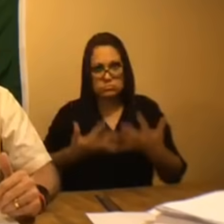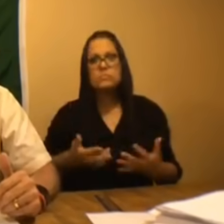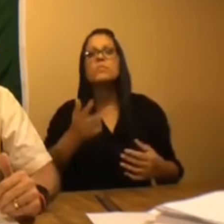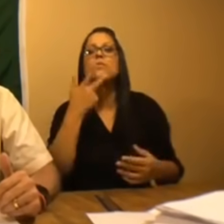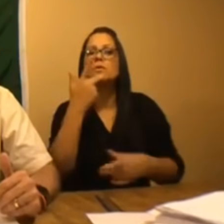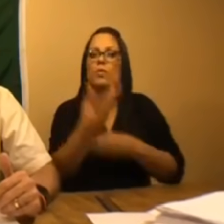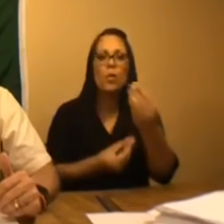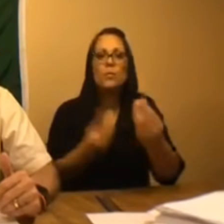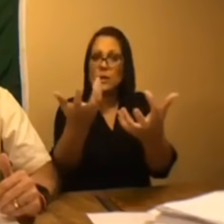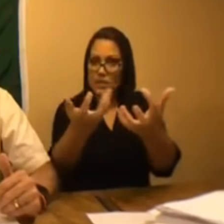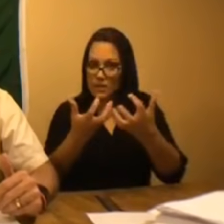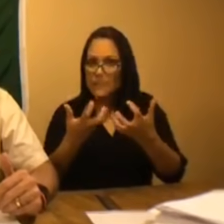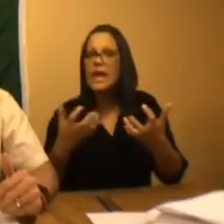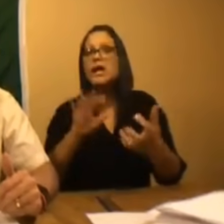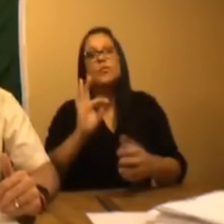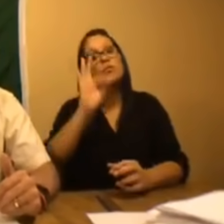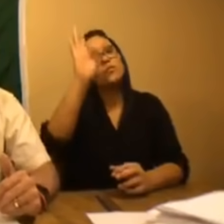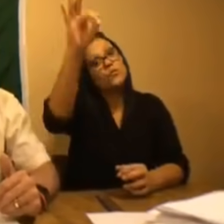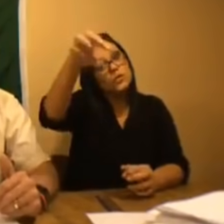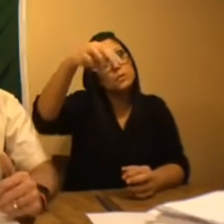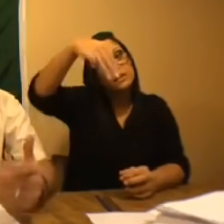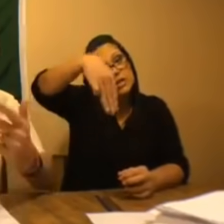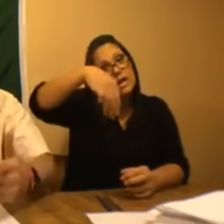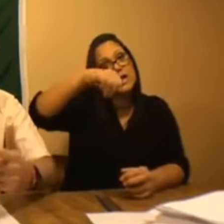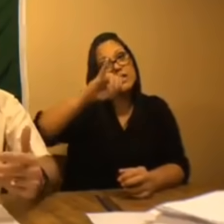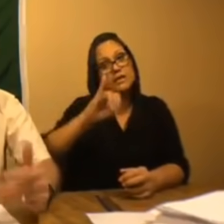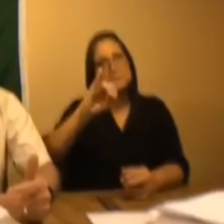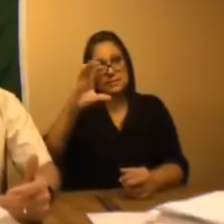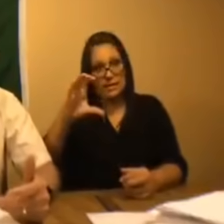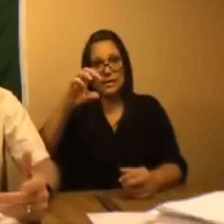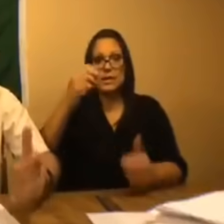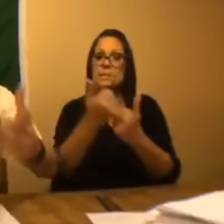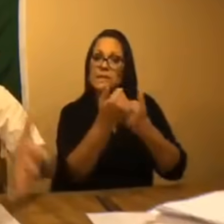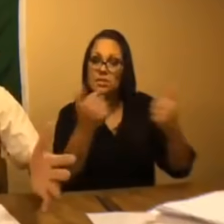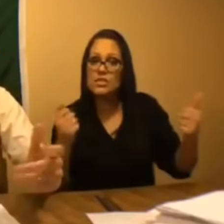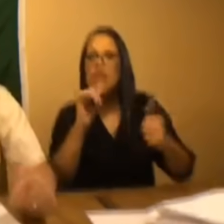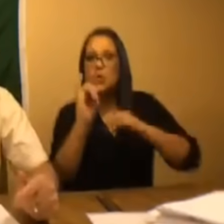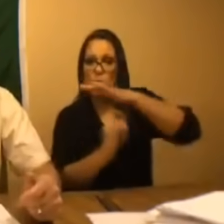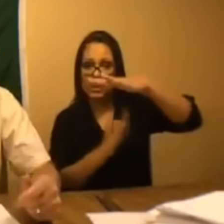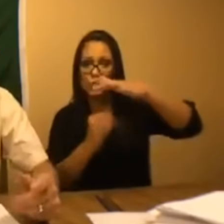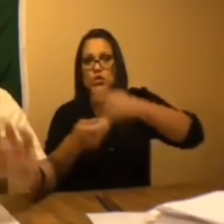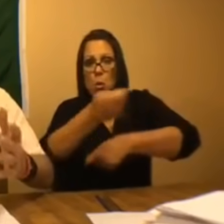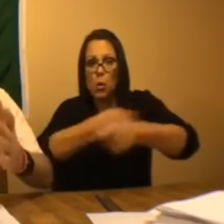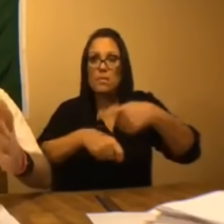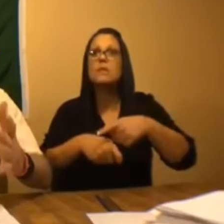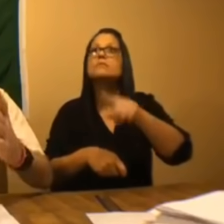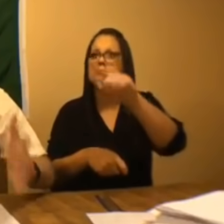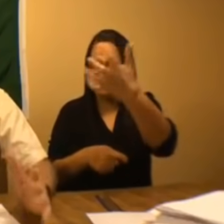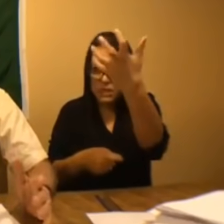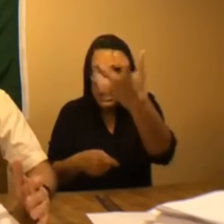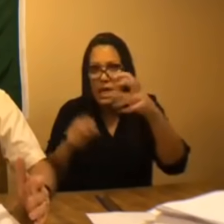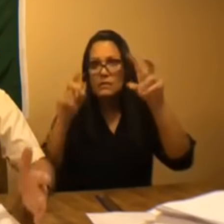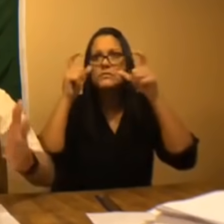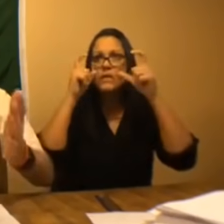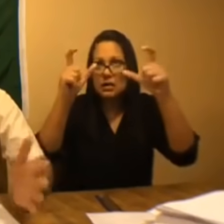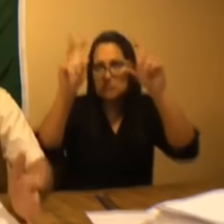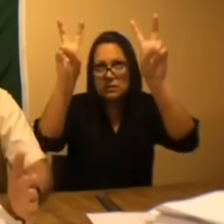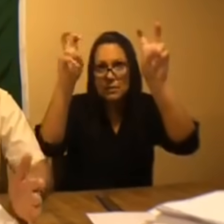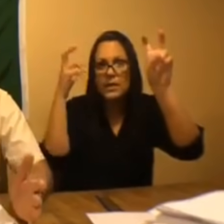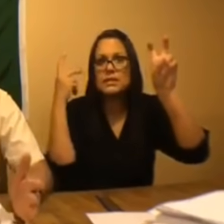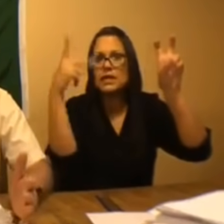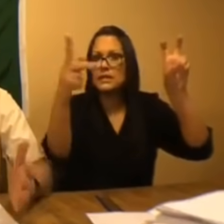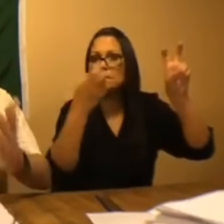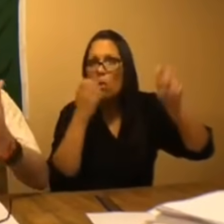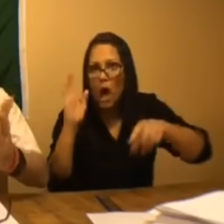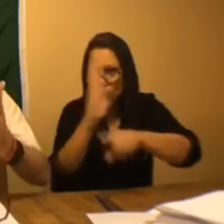não, que gostariam que o Ministério da Indústria e Comércio continuasse existindo. Vamos atendê-los. Se esse é o interesse deles para o bem